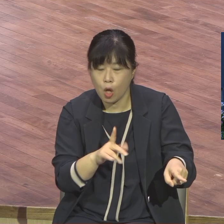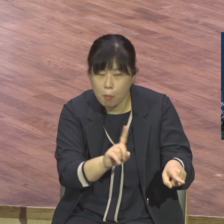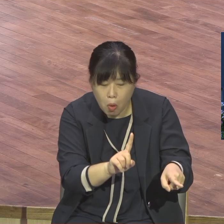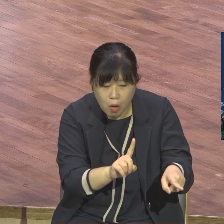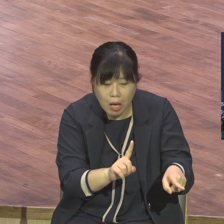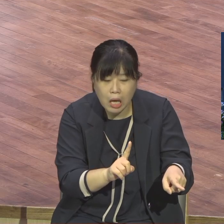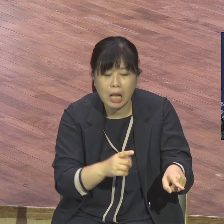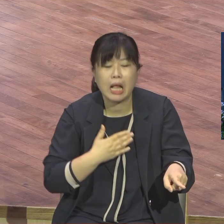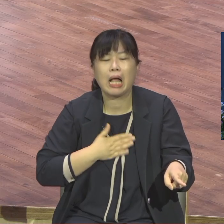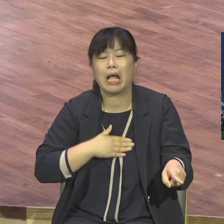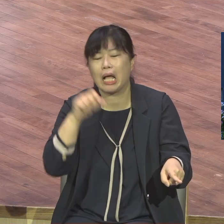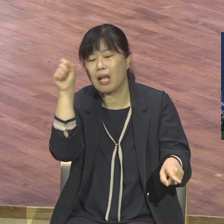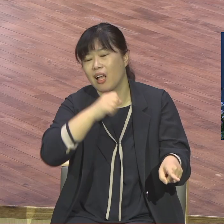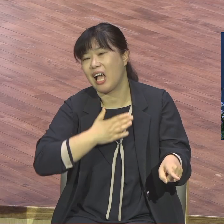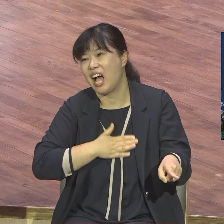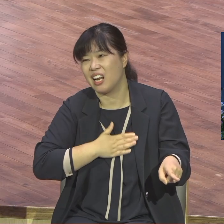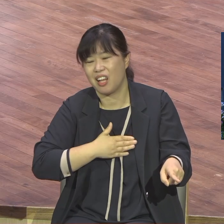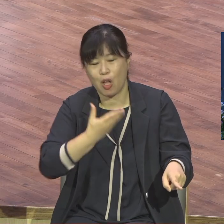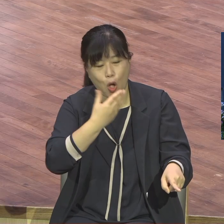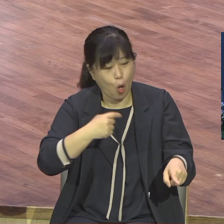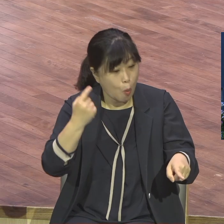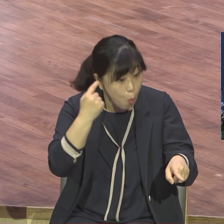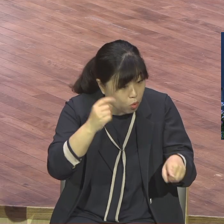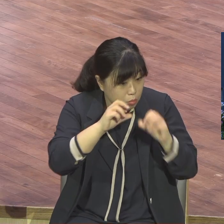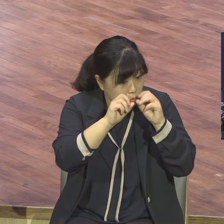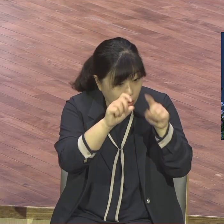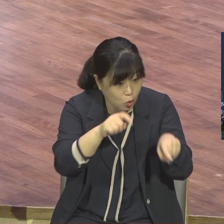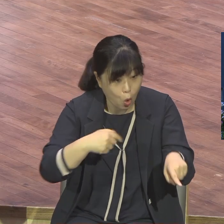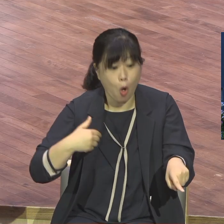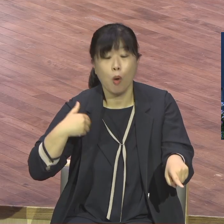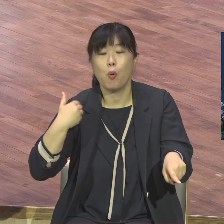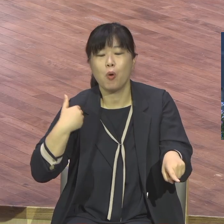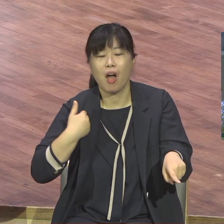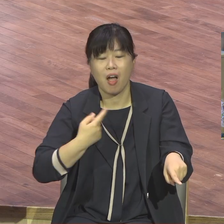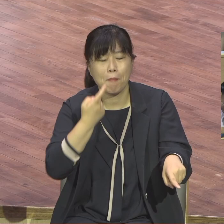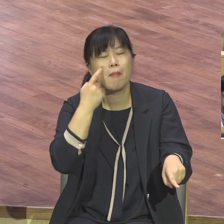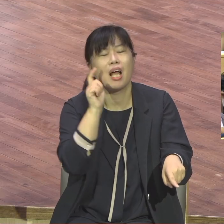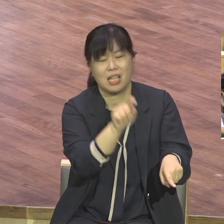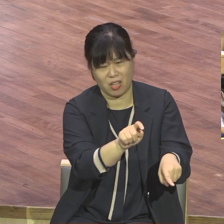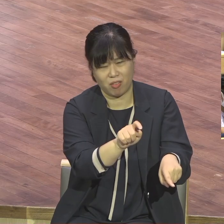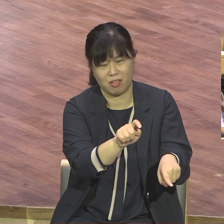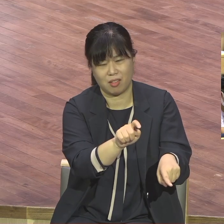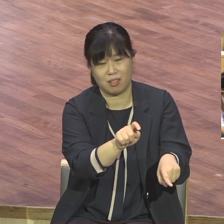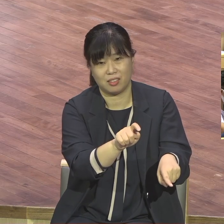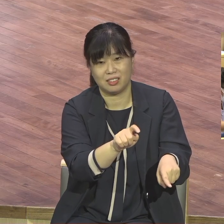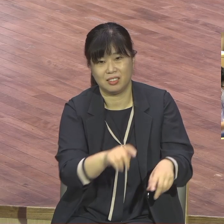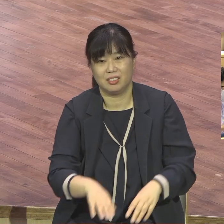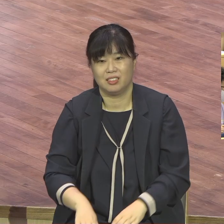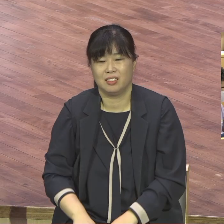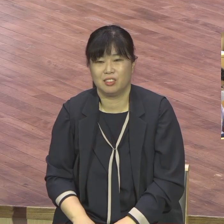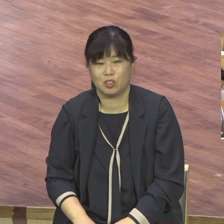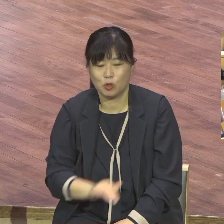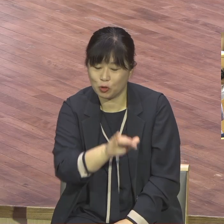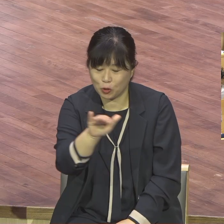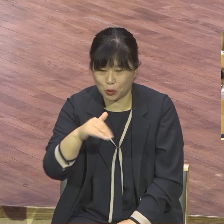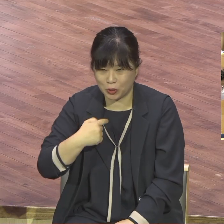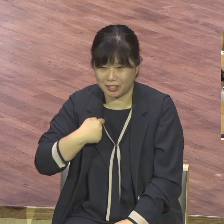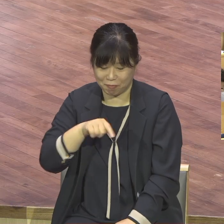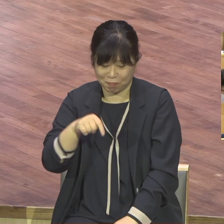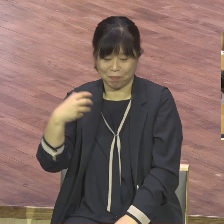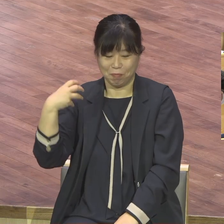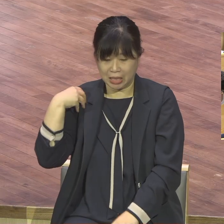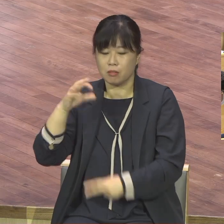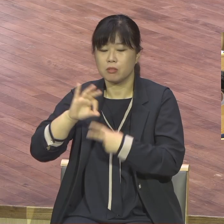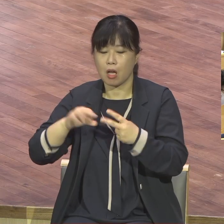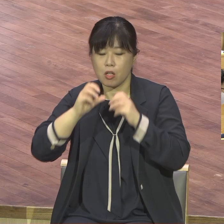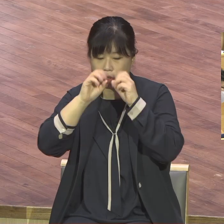교인들은 잘 알고 있었어요. 한국교회가 놓친, 세계교회가 놓친 이 복음이 무엇인지 우리 예원교회는 잘 알고